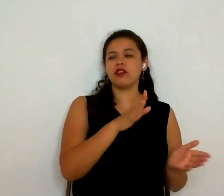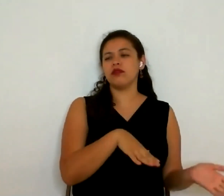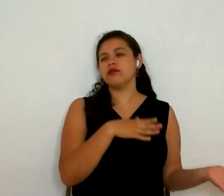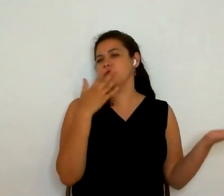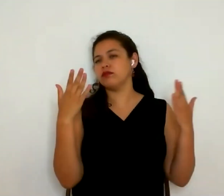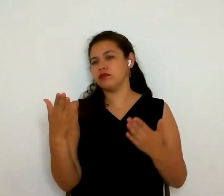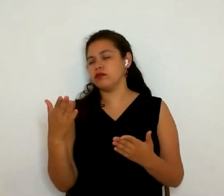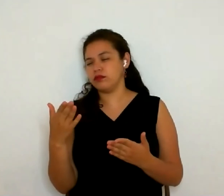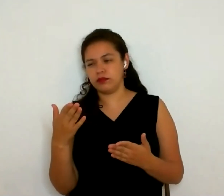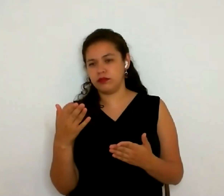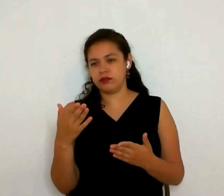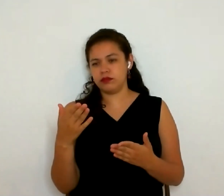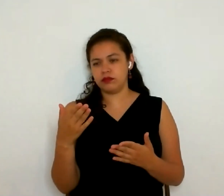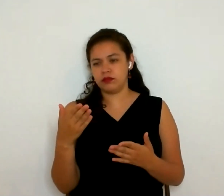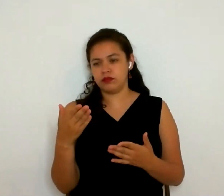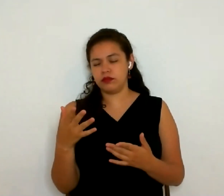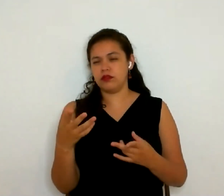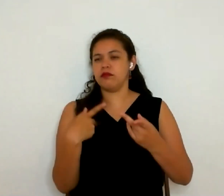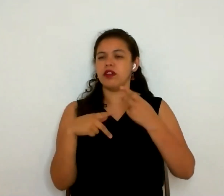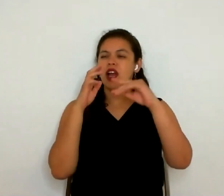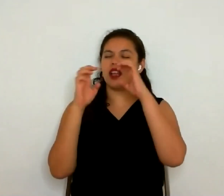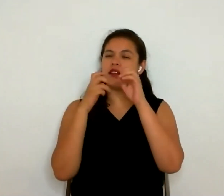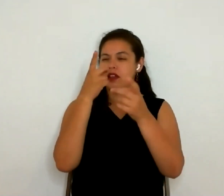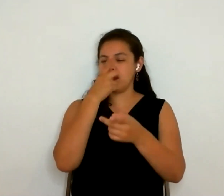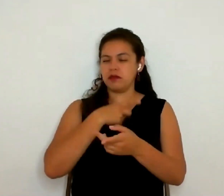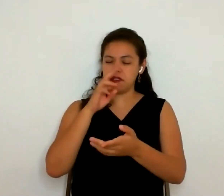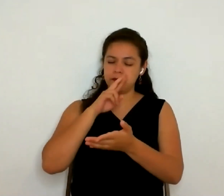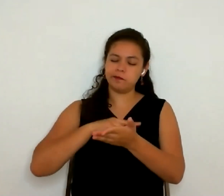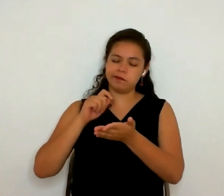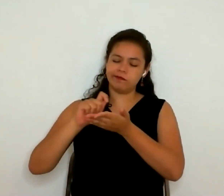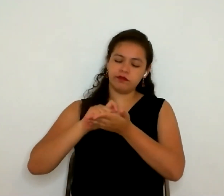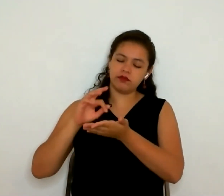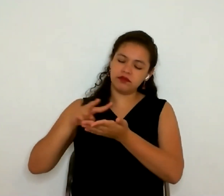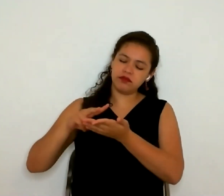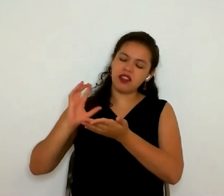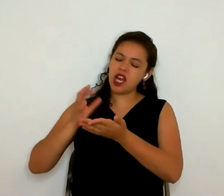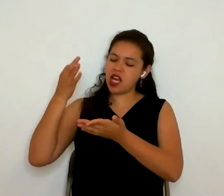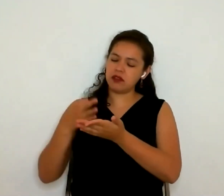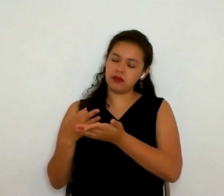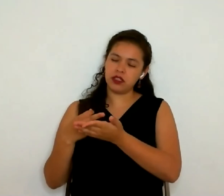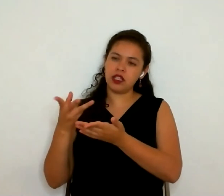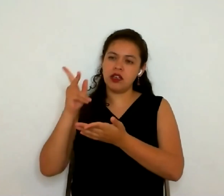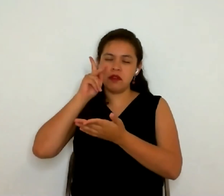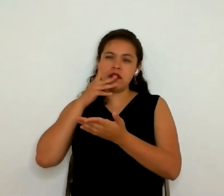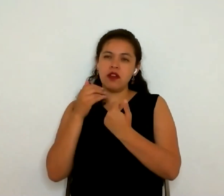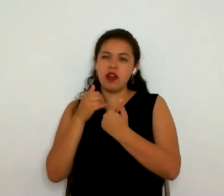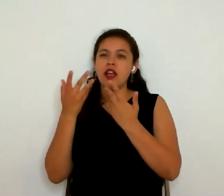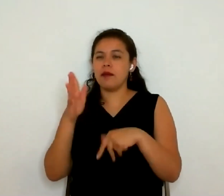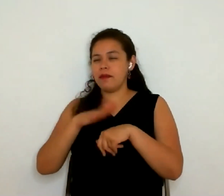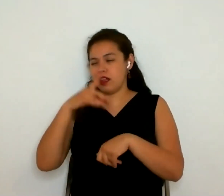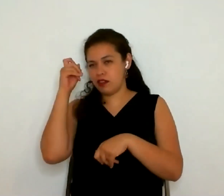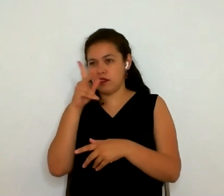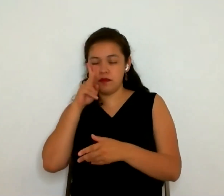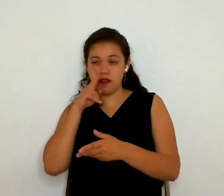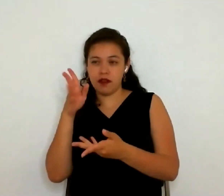en lo que el entrevistado te dice no y si no te hay documentos y probadores pues todavía es más complicado